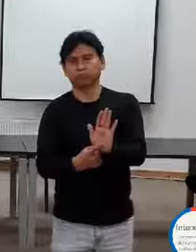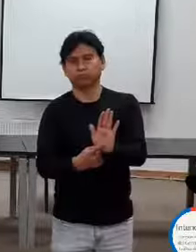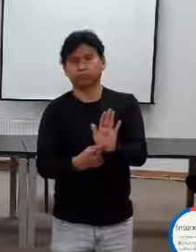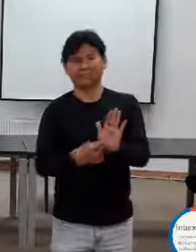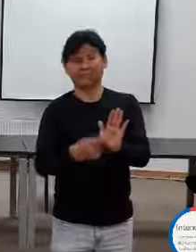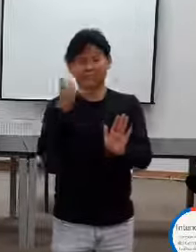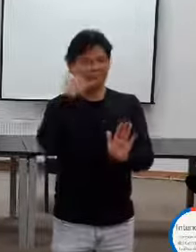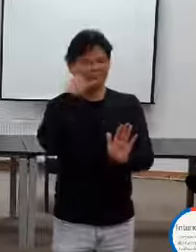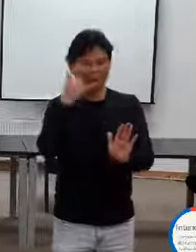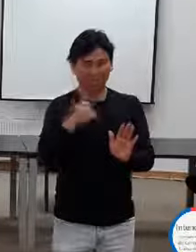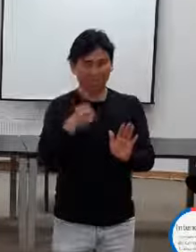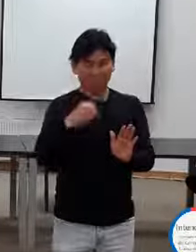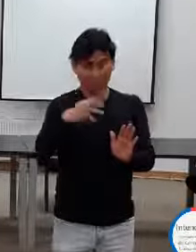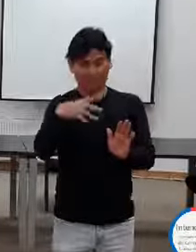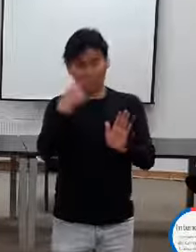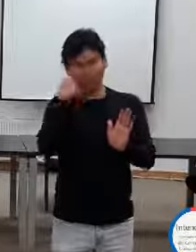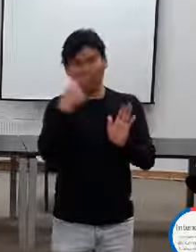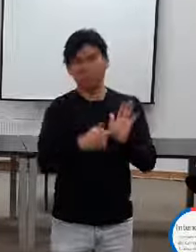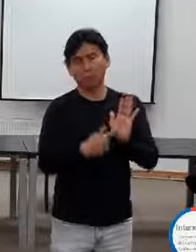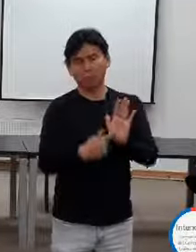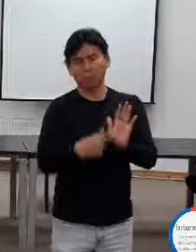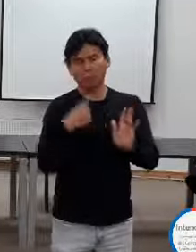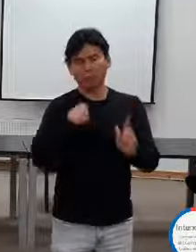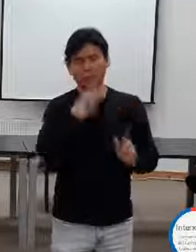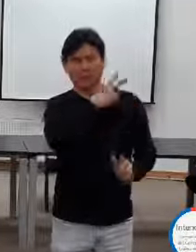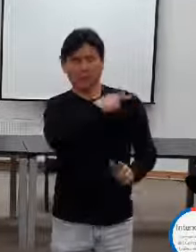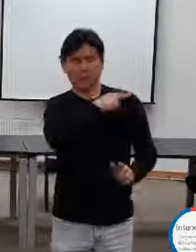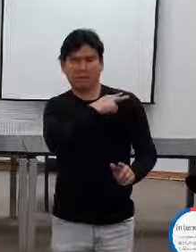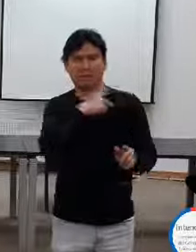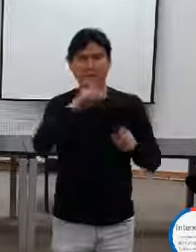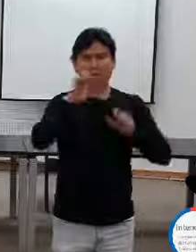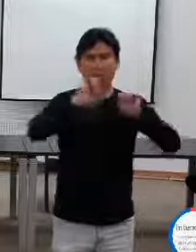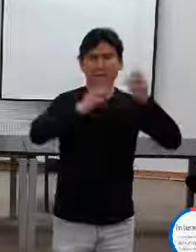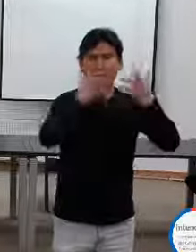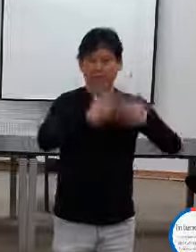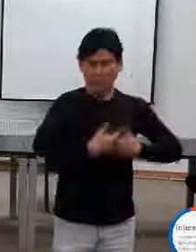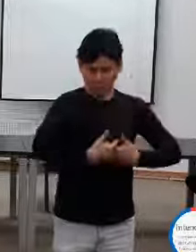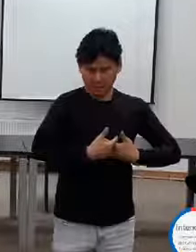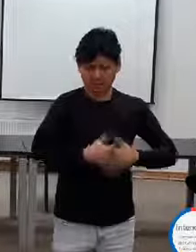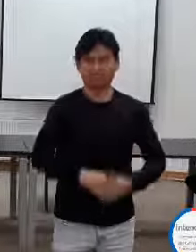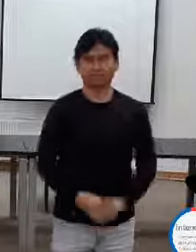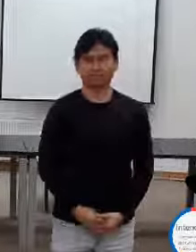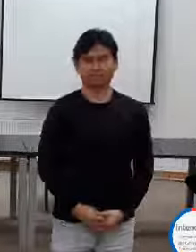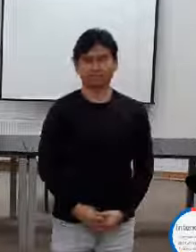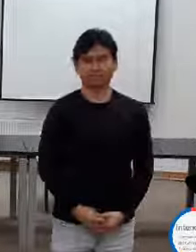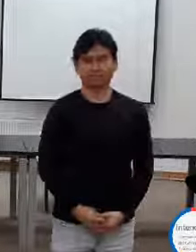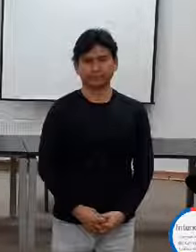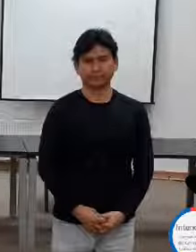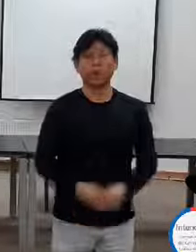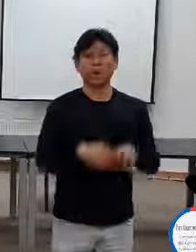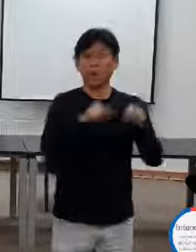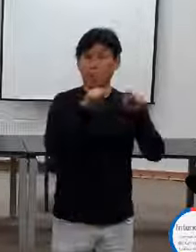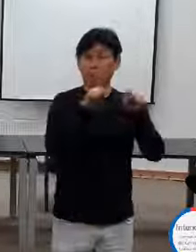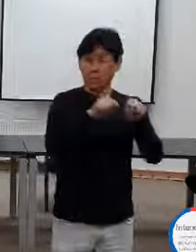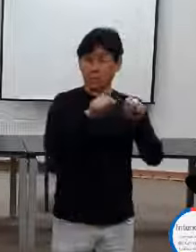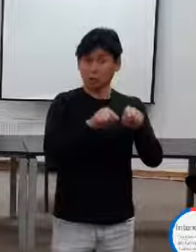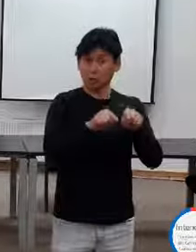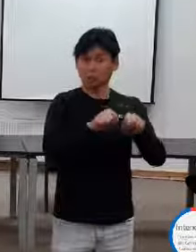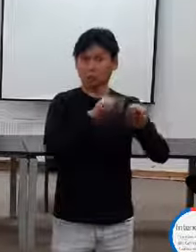celular y que efectivamente es el gerente de la empresa, la cual él dice representar. Por eso,